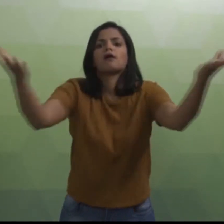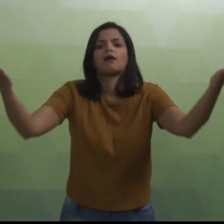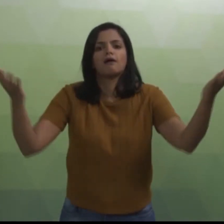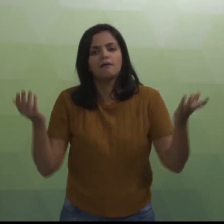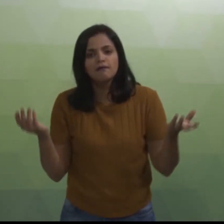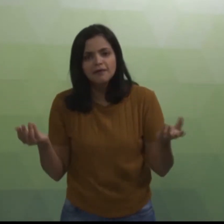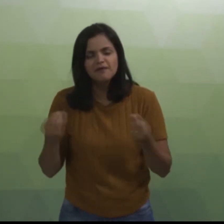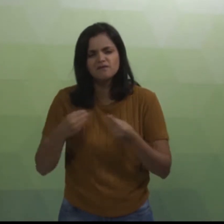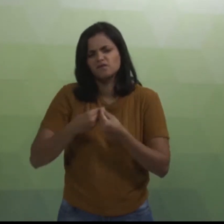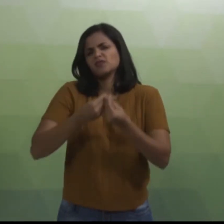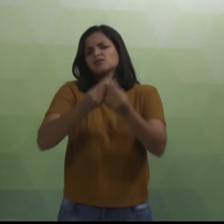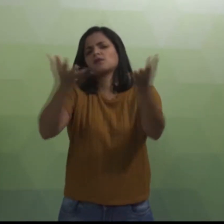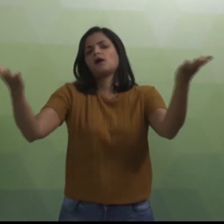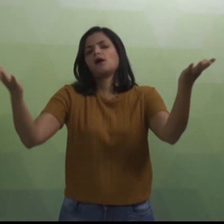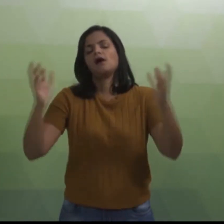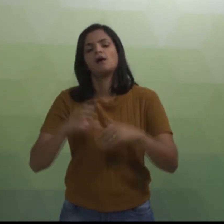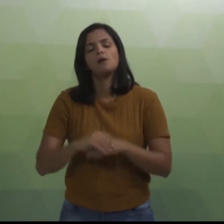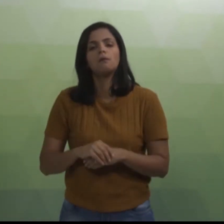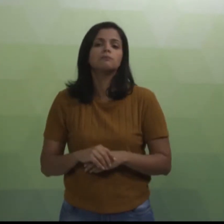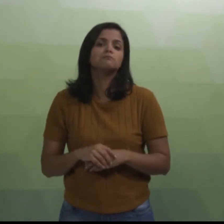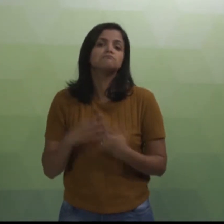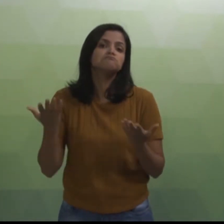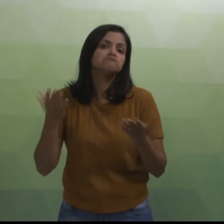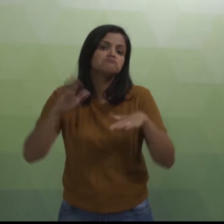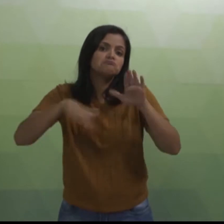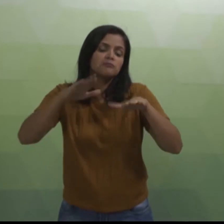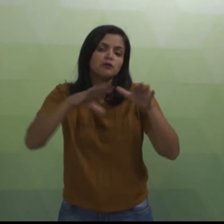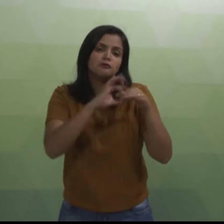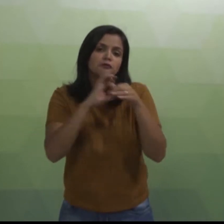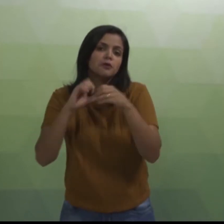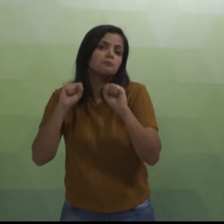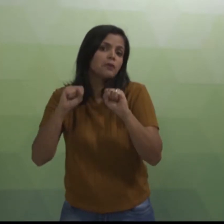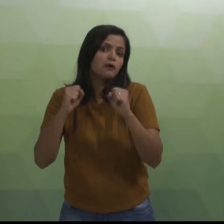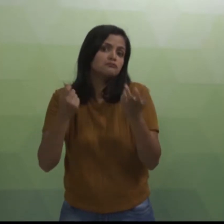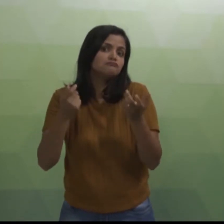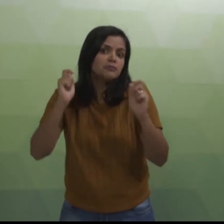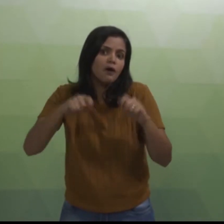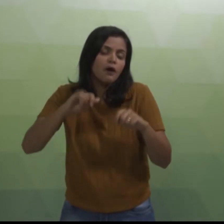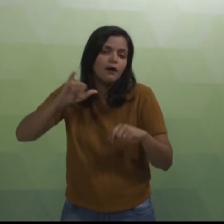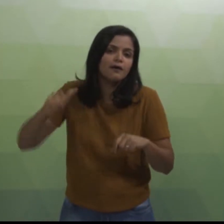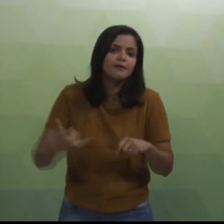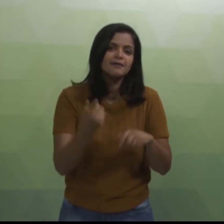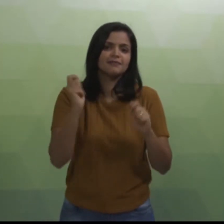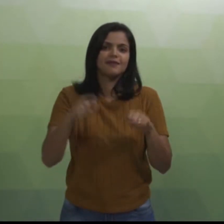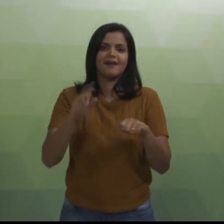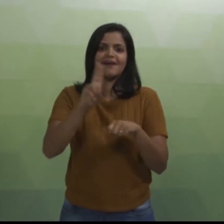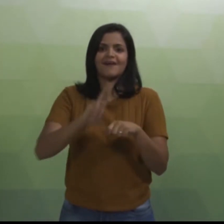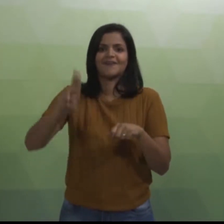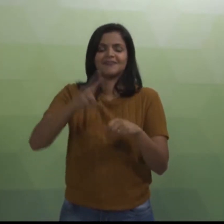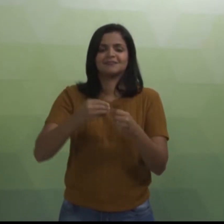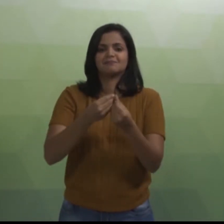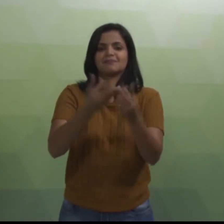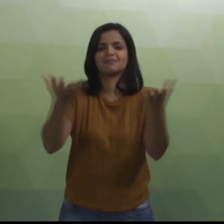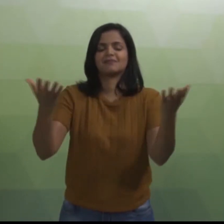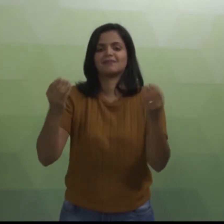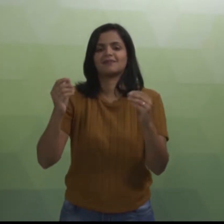Eu darei a várias crianças. Então, vai depender do contexto. Então, o contexto é que